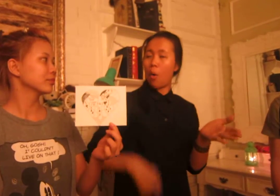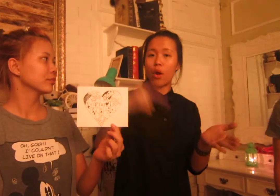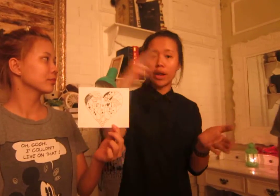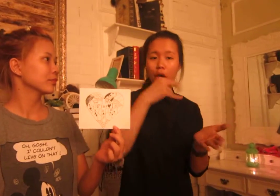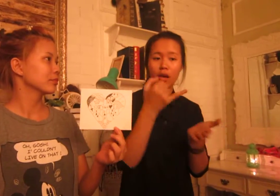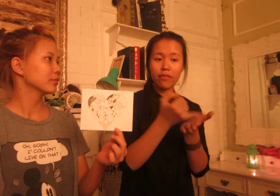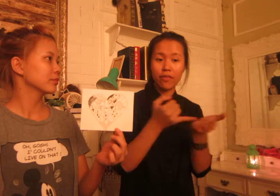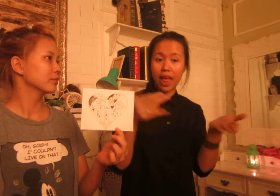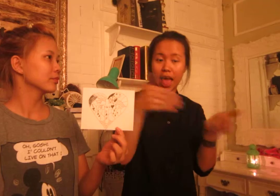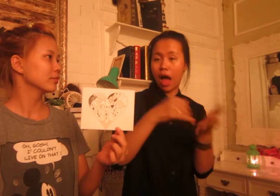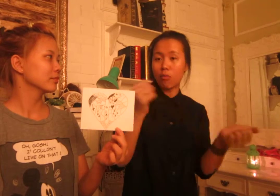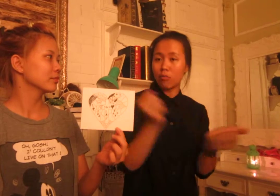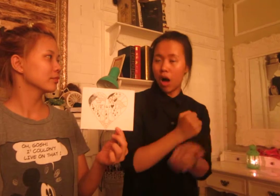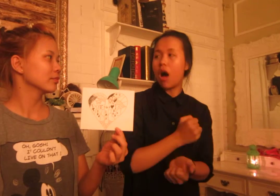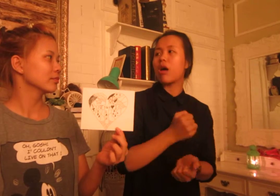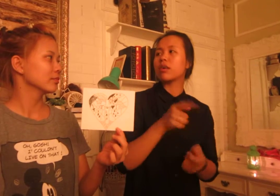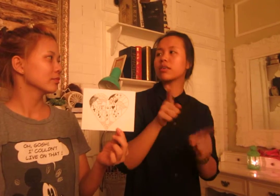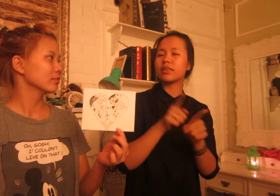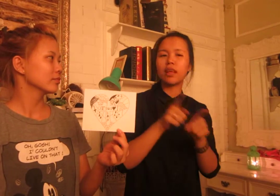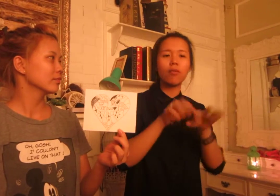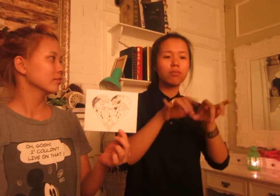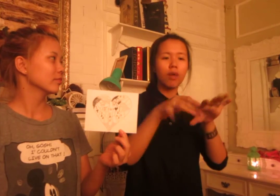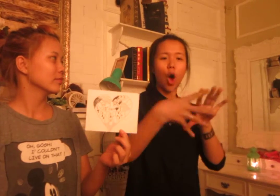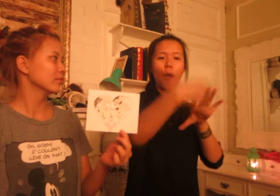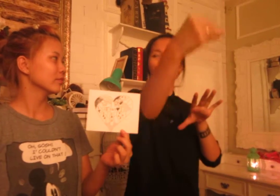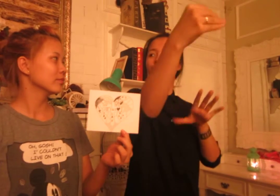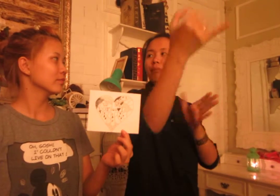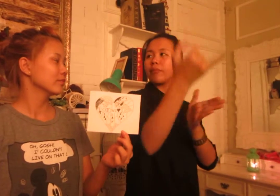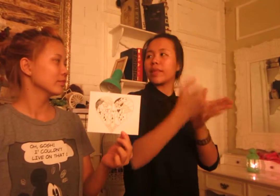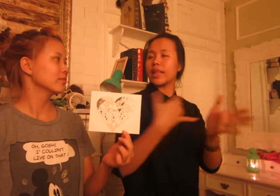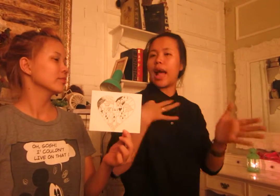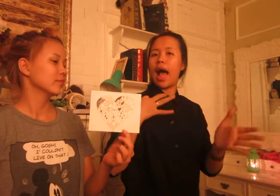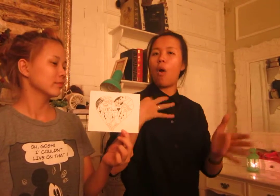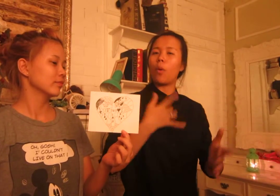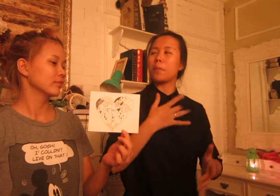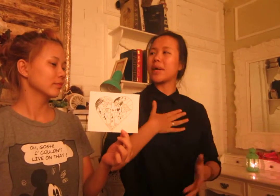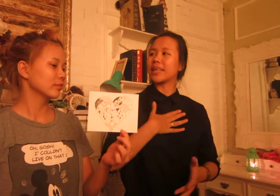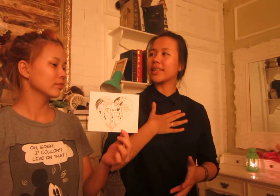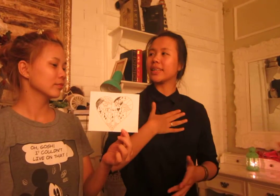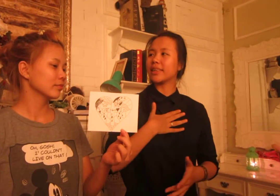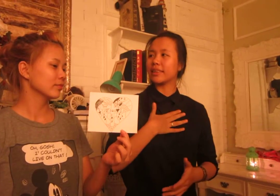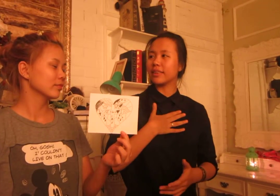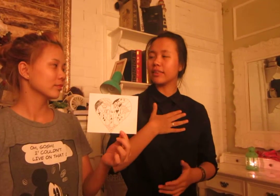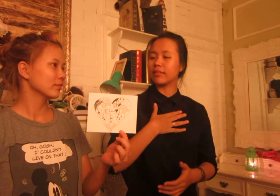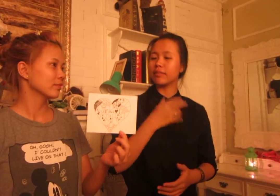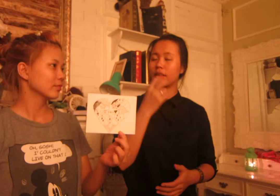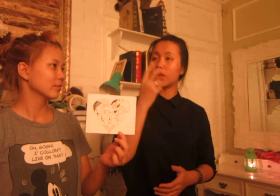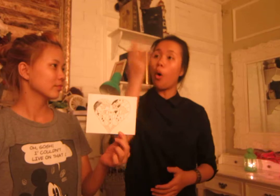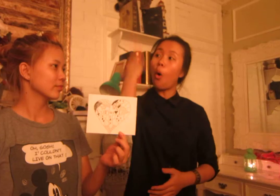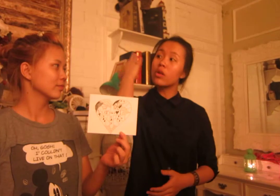có thể scan lên máy tính và in. Điều đó đã có một bạn trong workshop cũ của chị làm